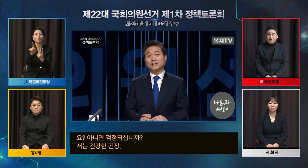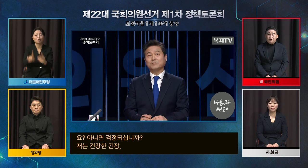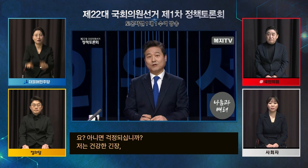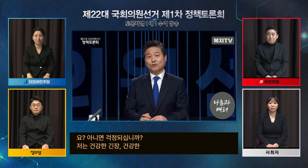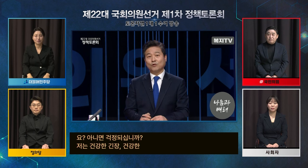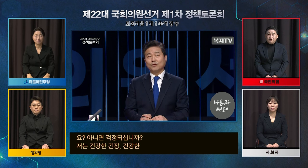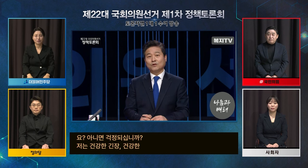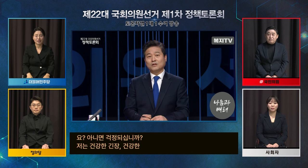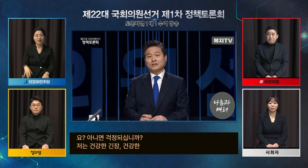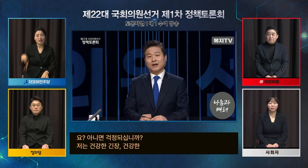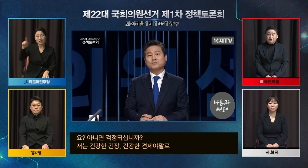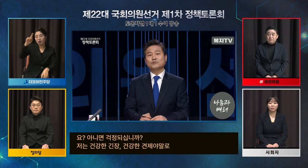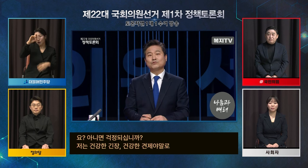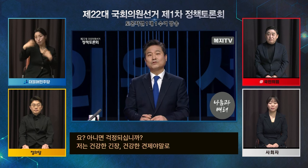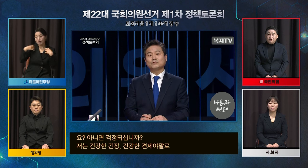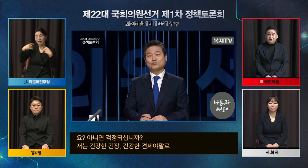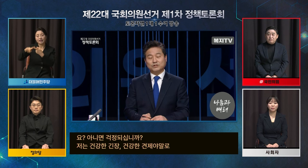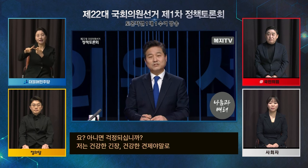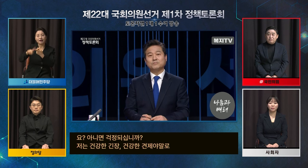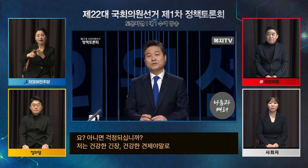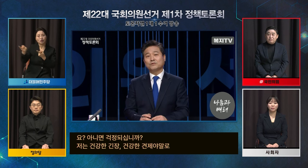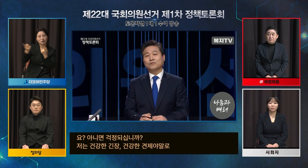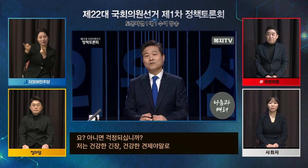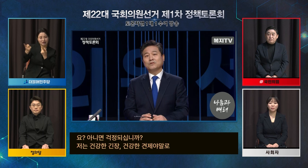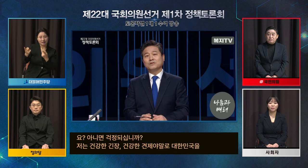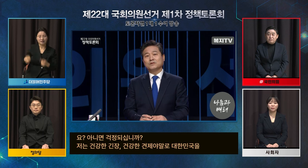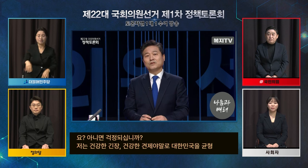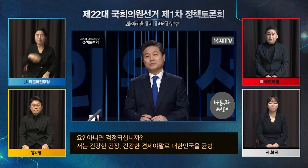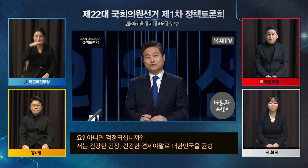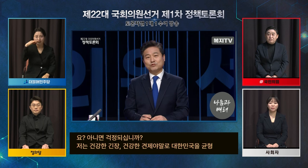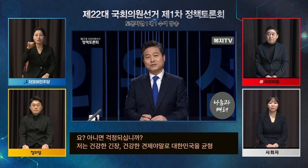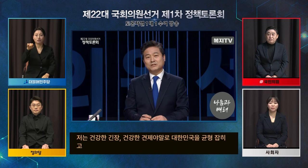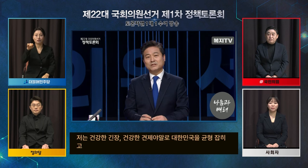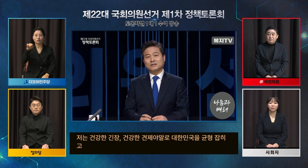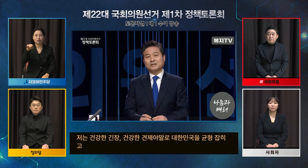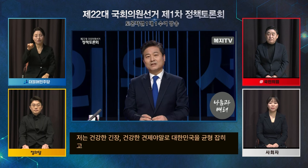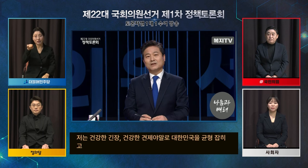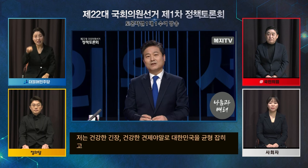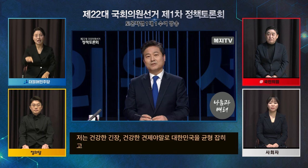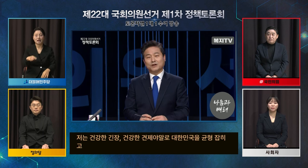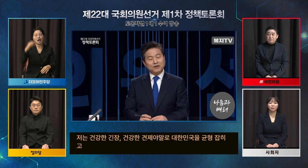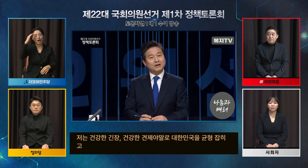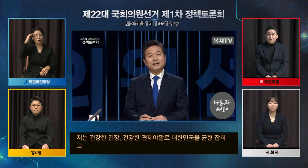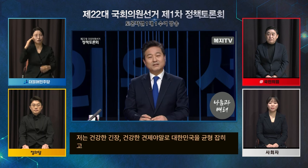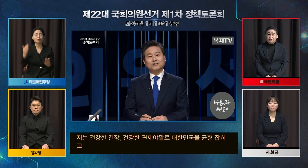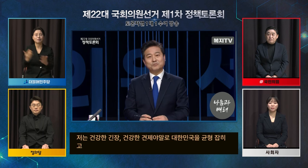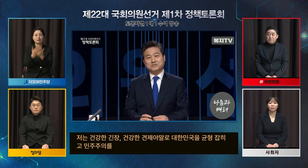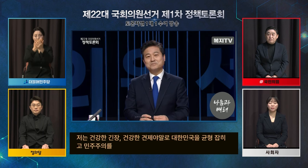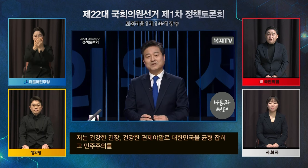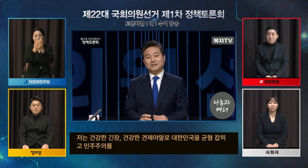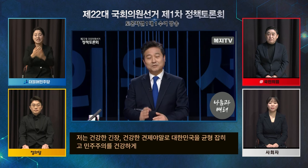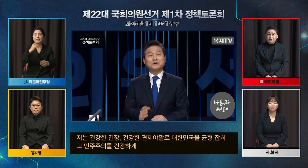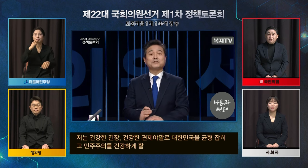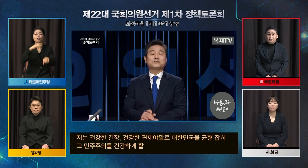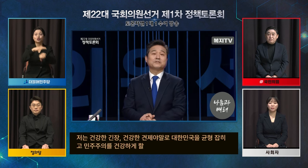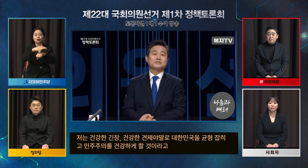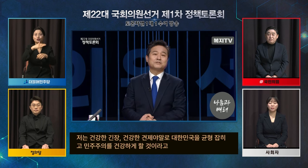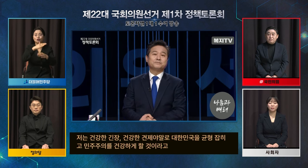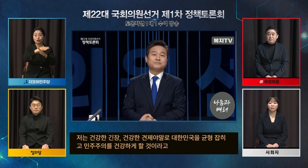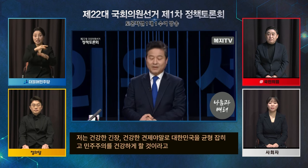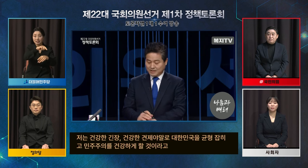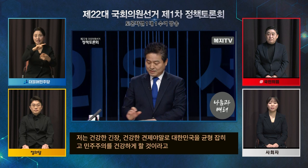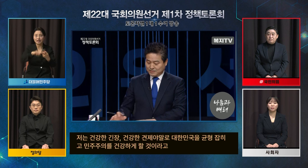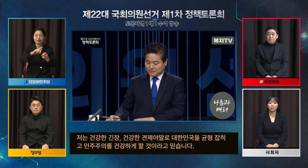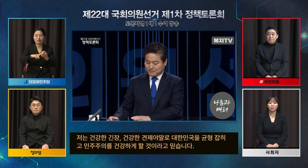견제야말로 대한민국을 균형 잡히고 민주주의를 건강하게 할 거라고 믿습니다. 그런 면에서